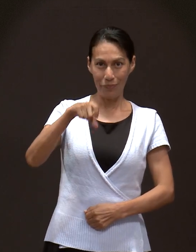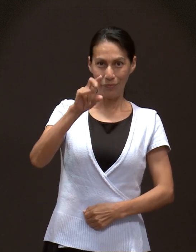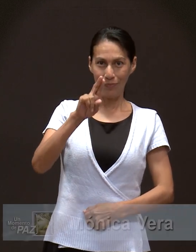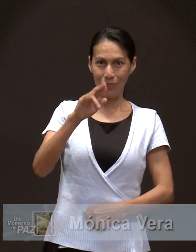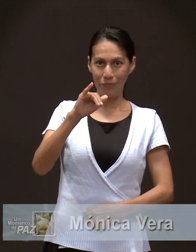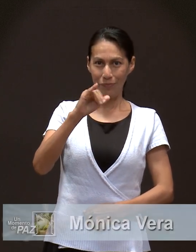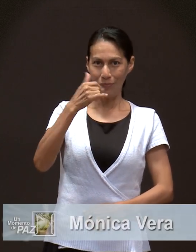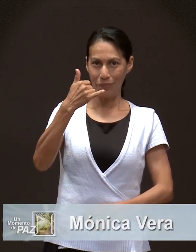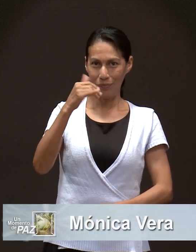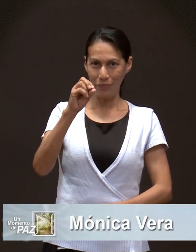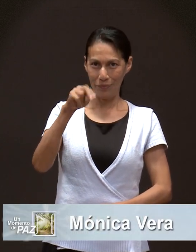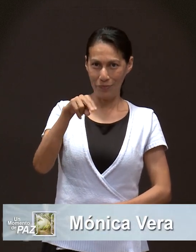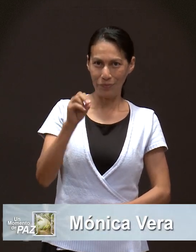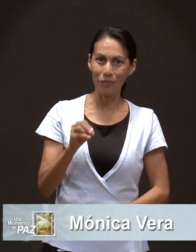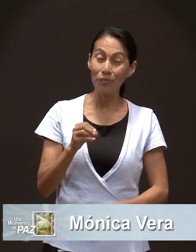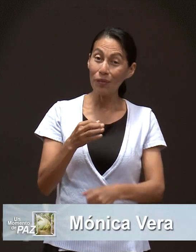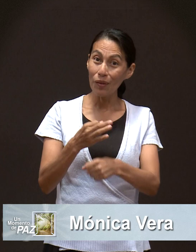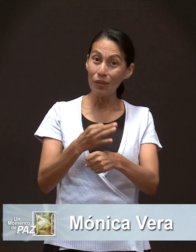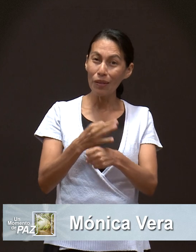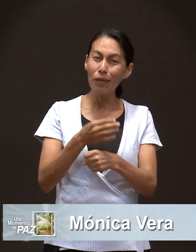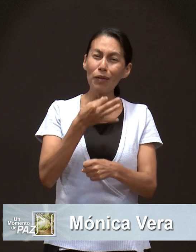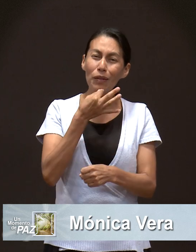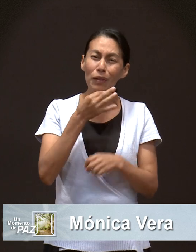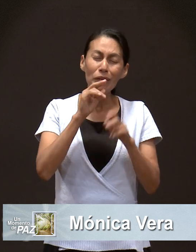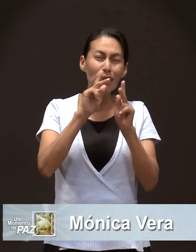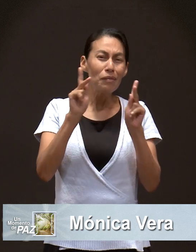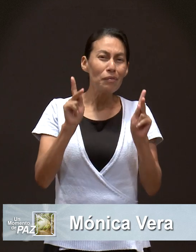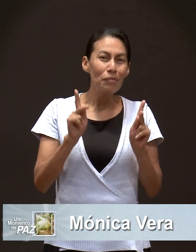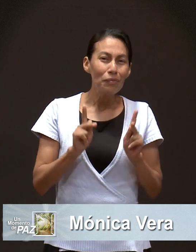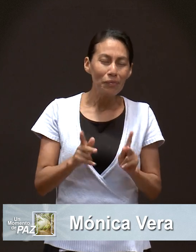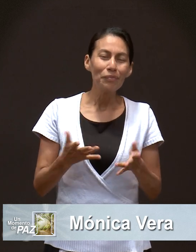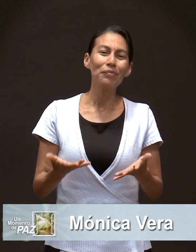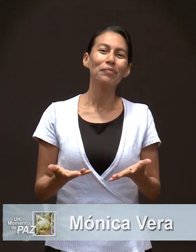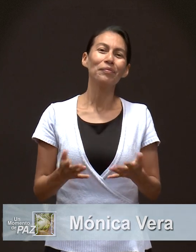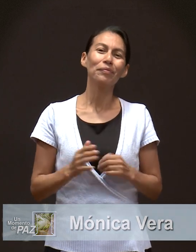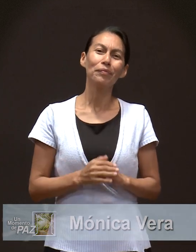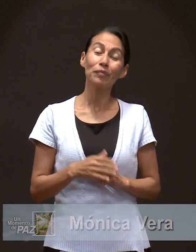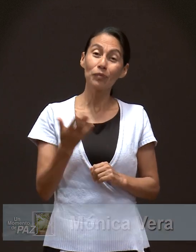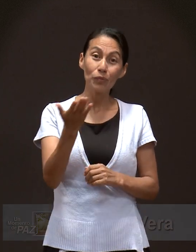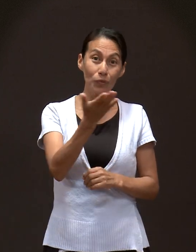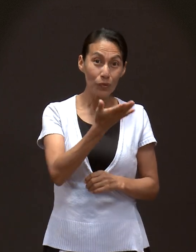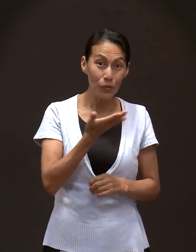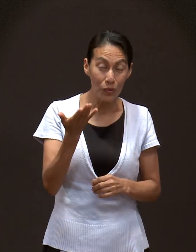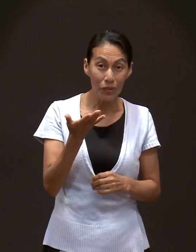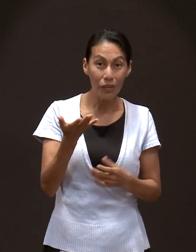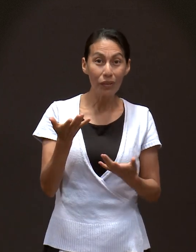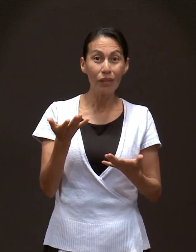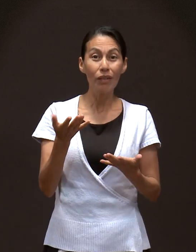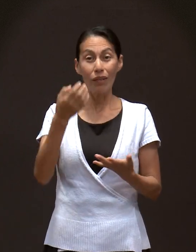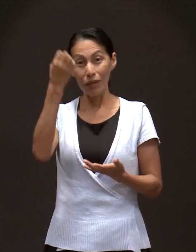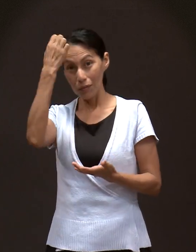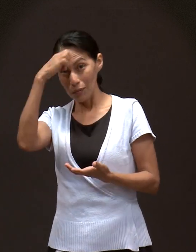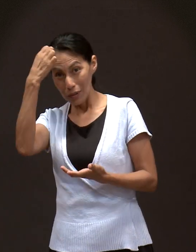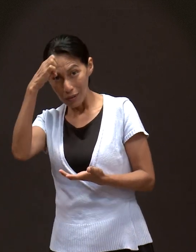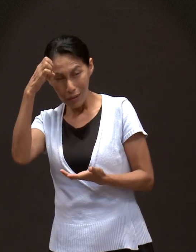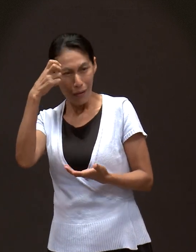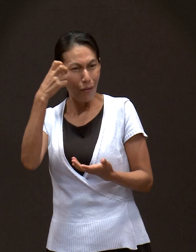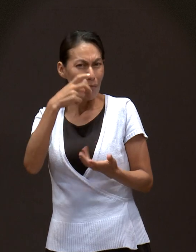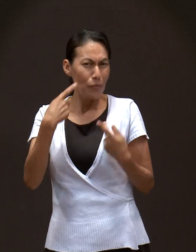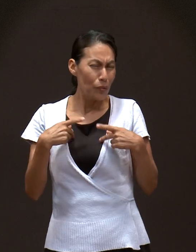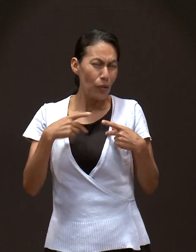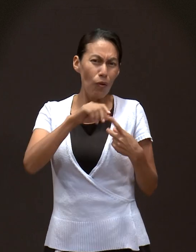Quillono, en estos momentos de paz donde vamos a aprender de las